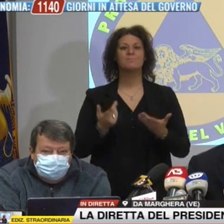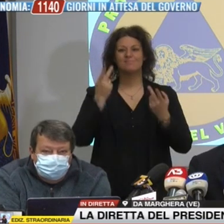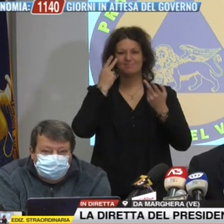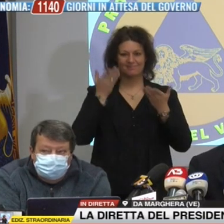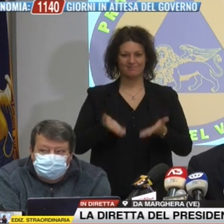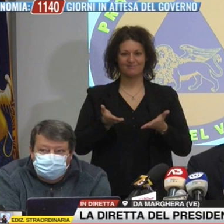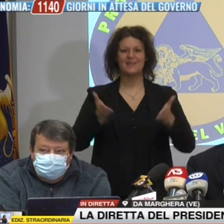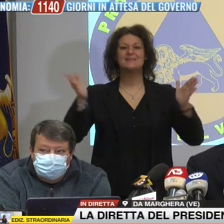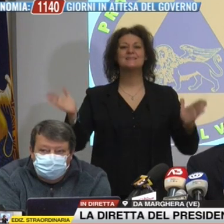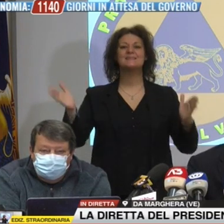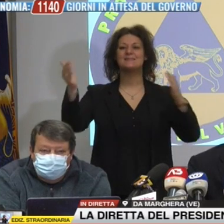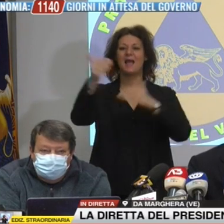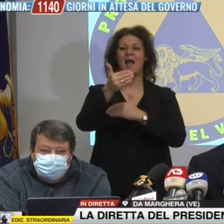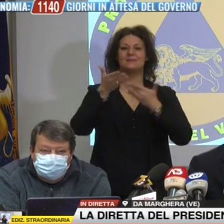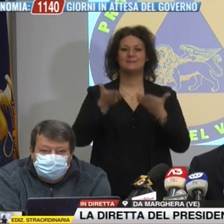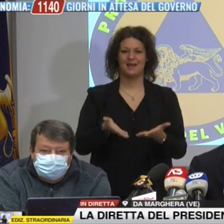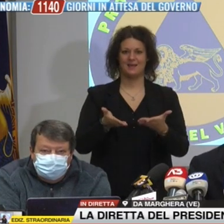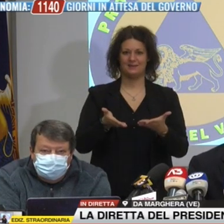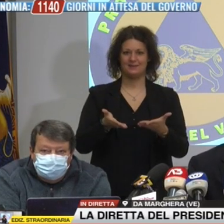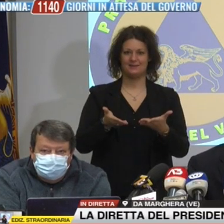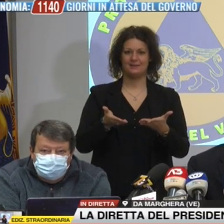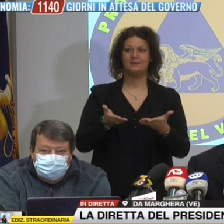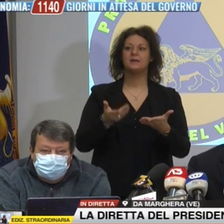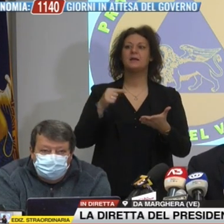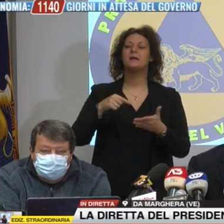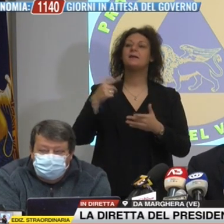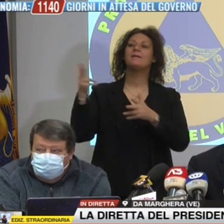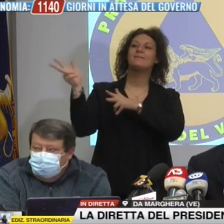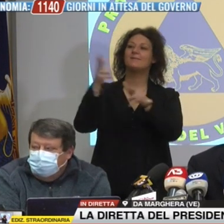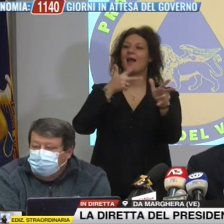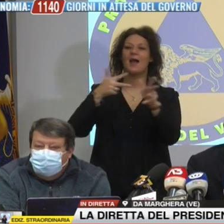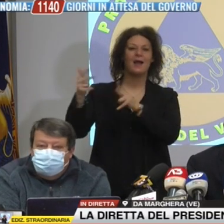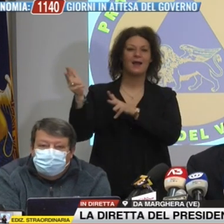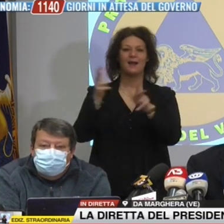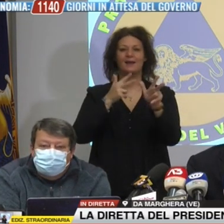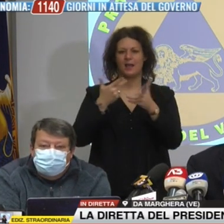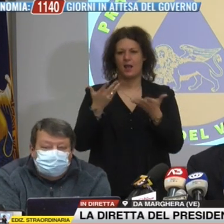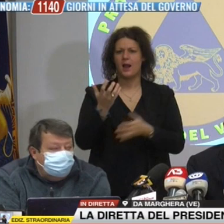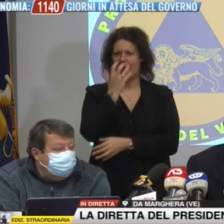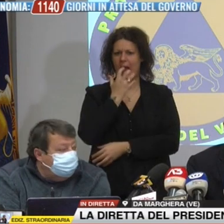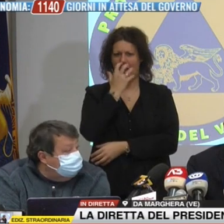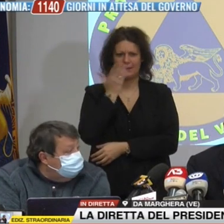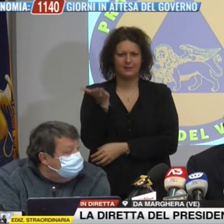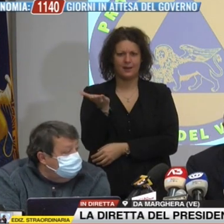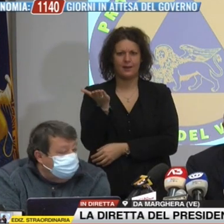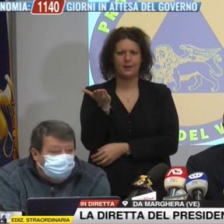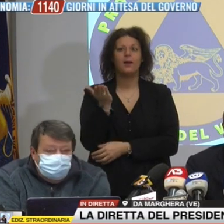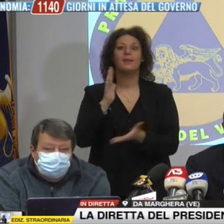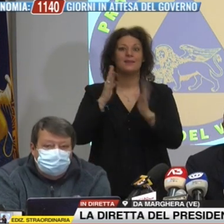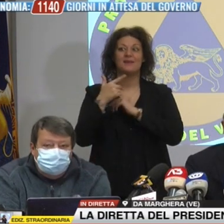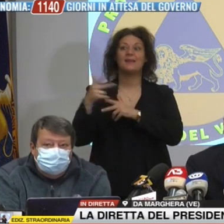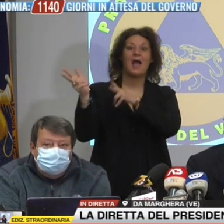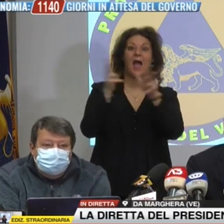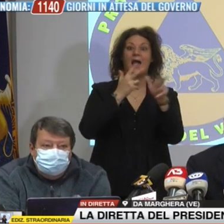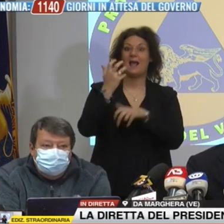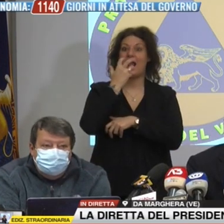le porte aperte perché c'è, è sciroccosa l'aria, cioè è caldo. Voi capite che queste sono le congiunture astrali che creano